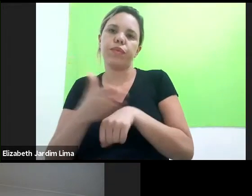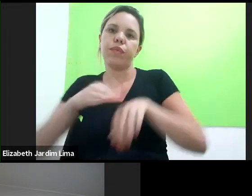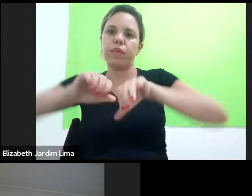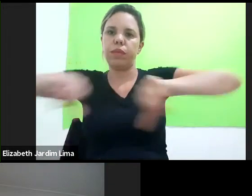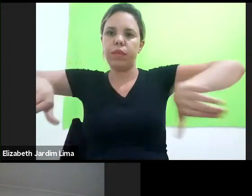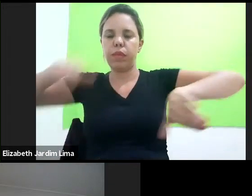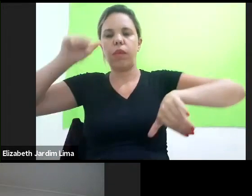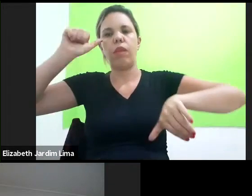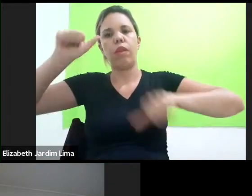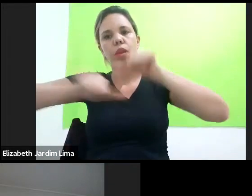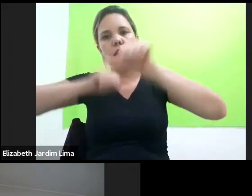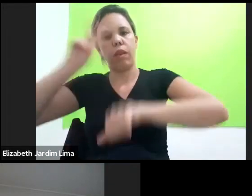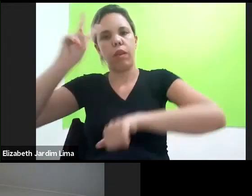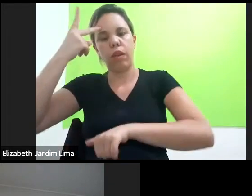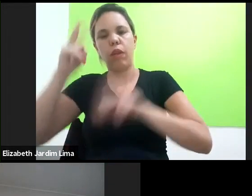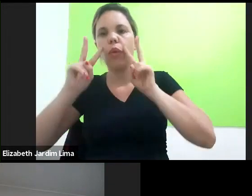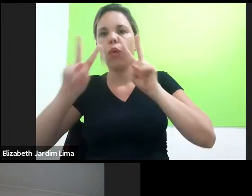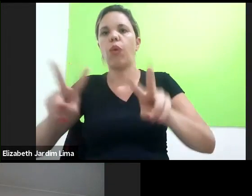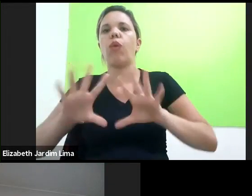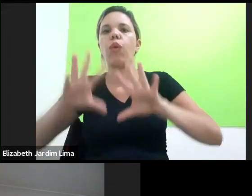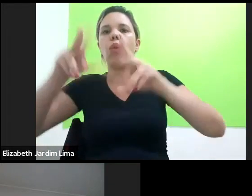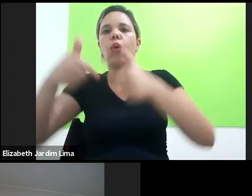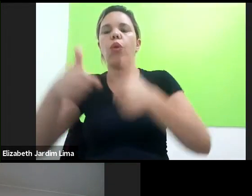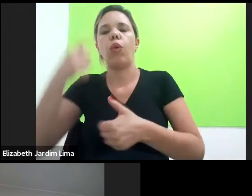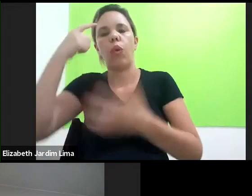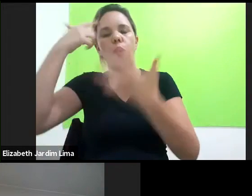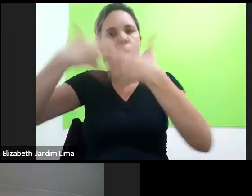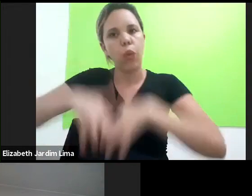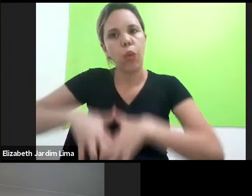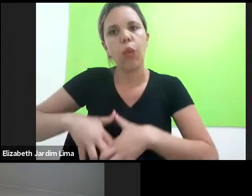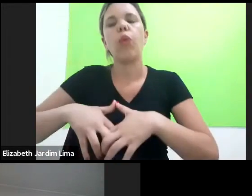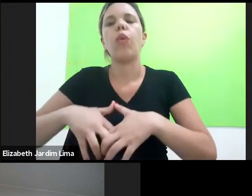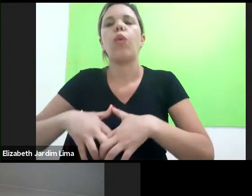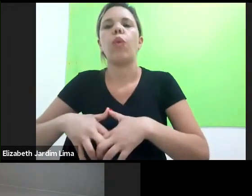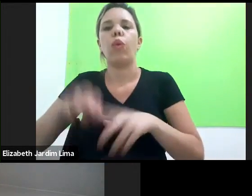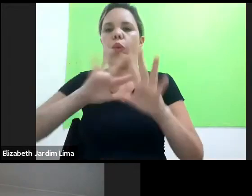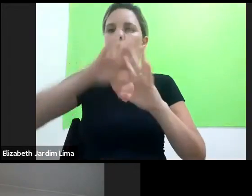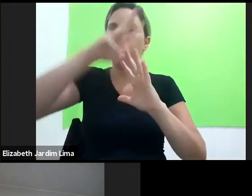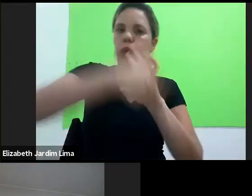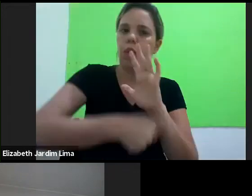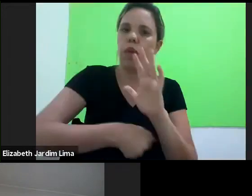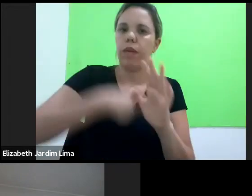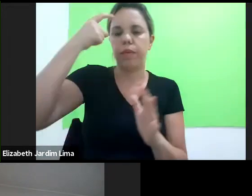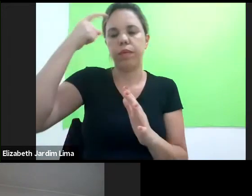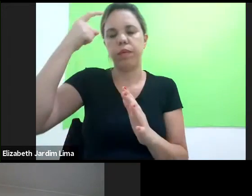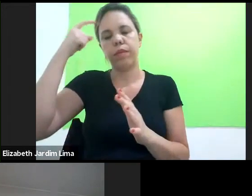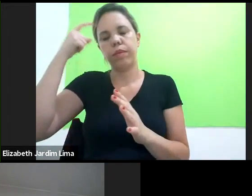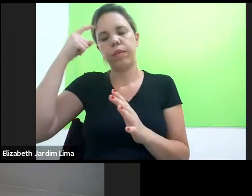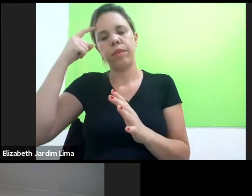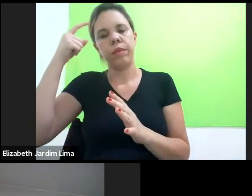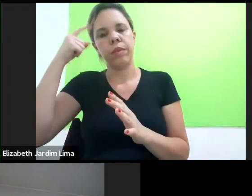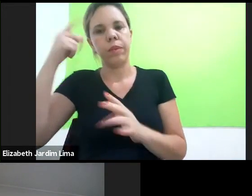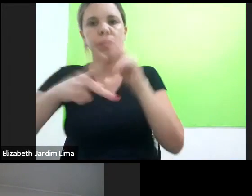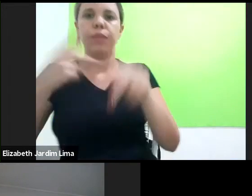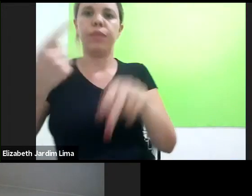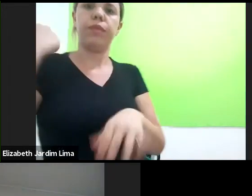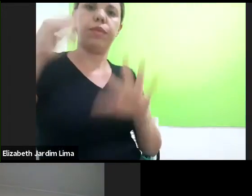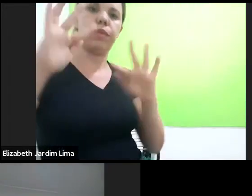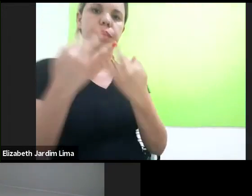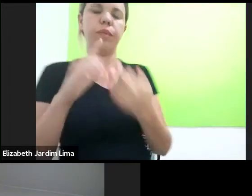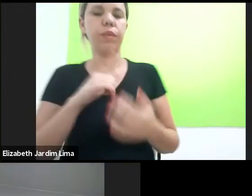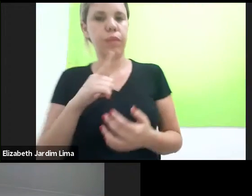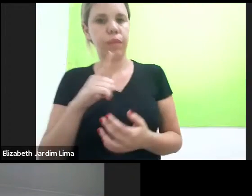olhar, né? Como é que todo o peso de pensar no coletivo, de pensar no meio ambiente, de pensar na ancestralidade, tem